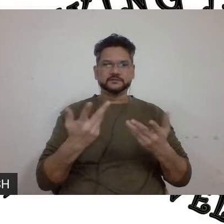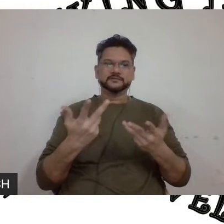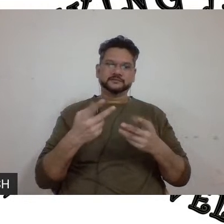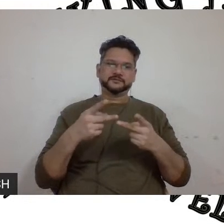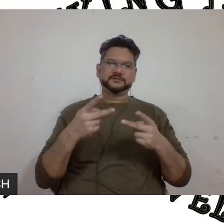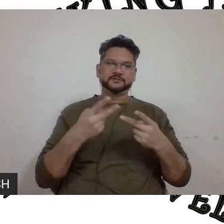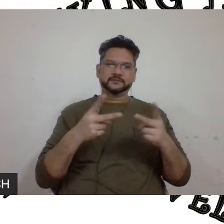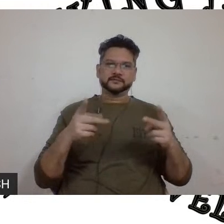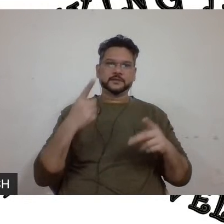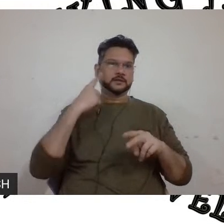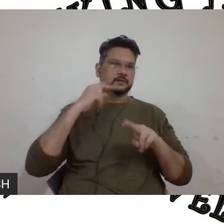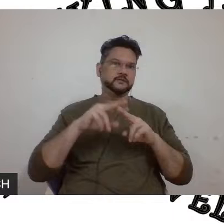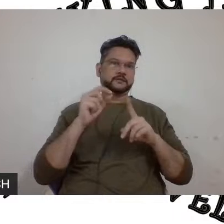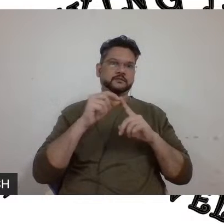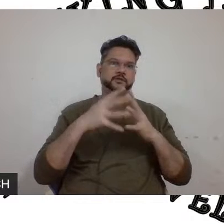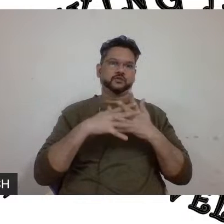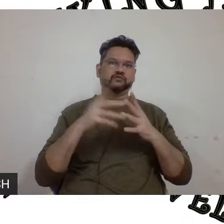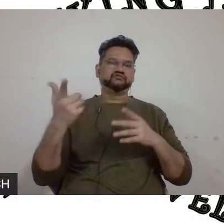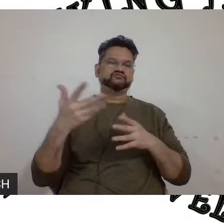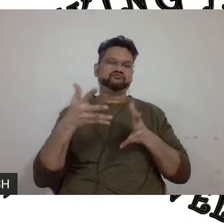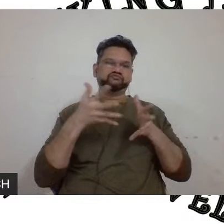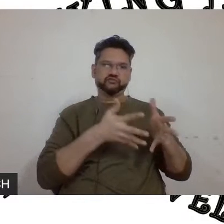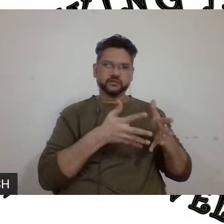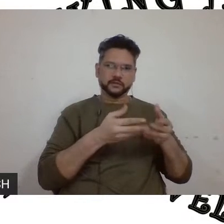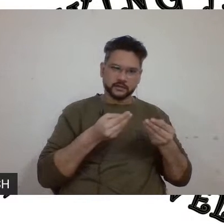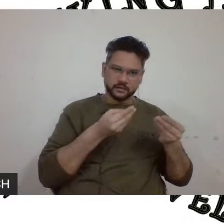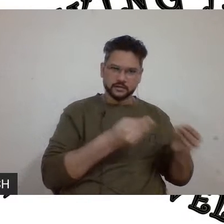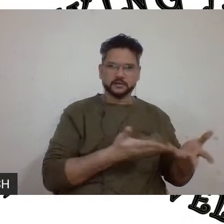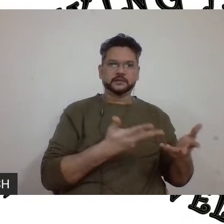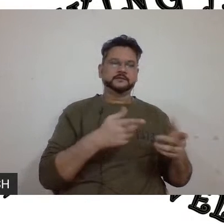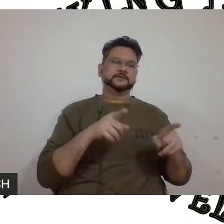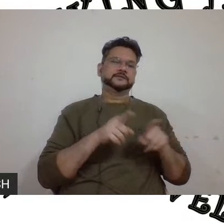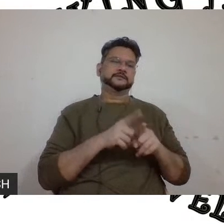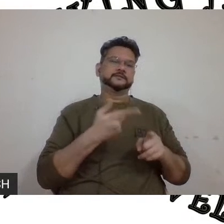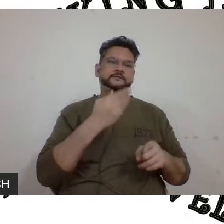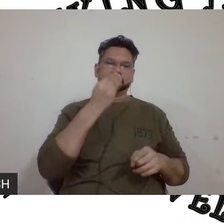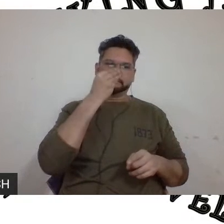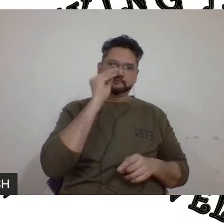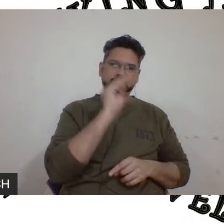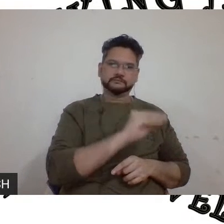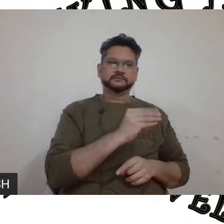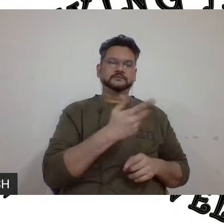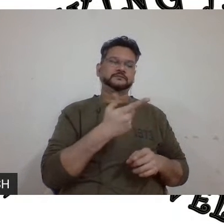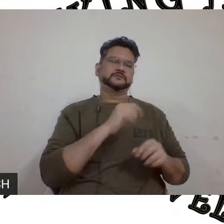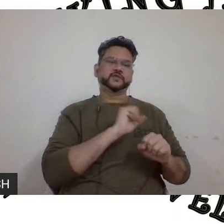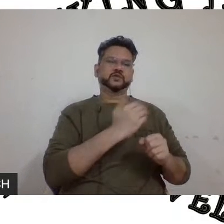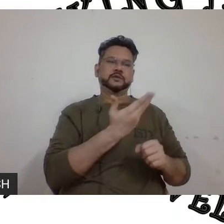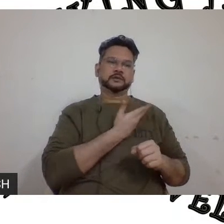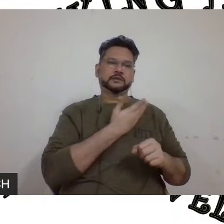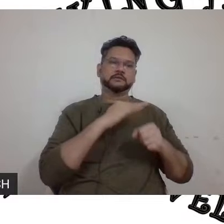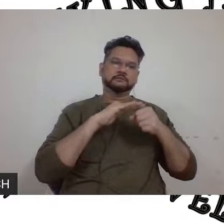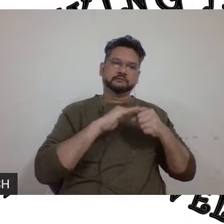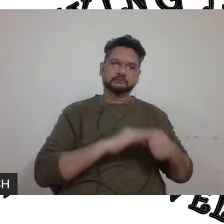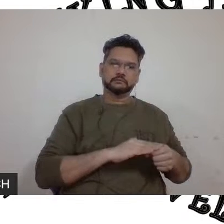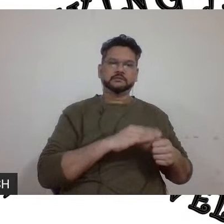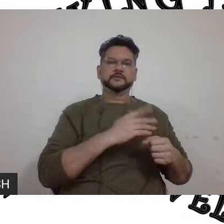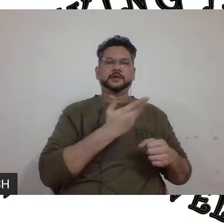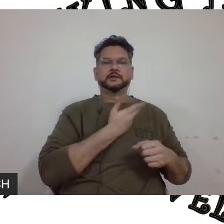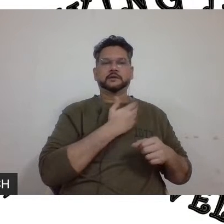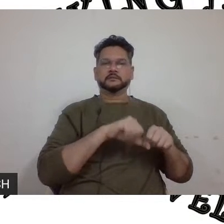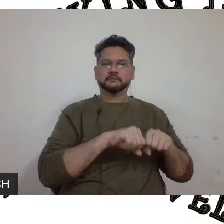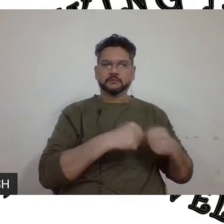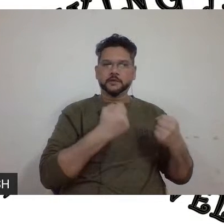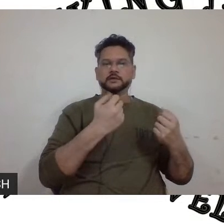उनके साथ किसी भी तरह का अपमानजनक व्यवहार करने या उनके राइट्स को छीनने वालों को